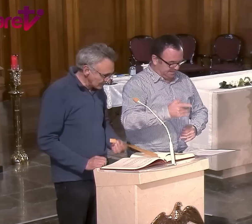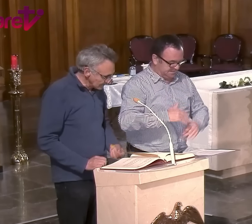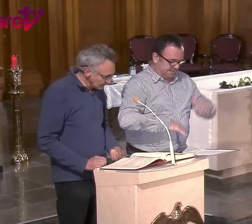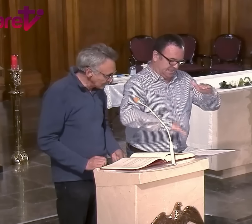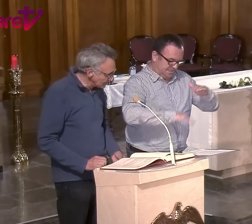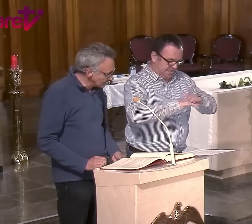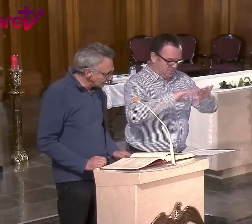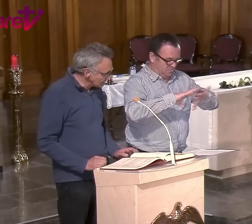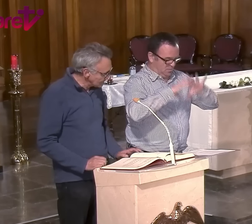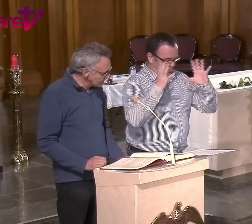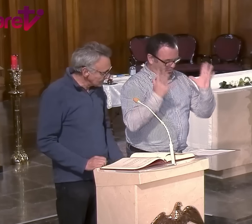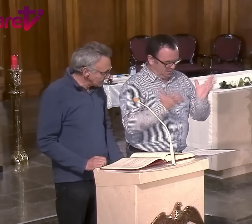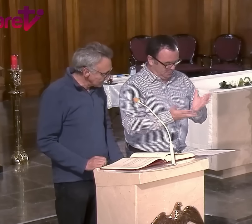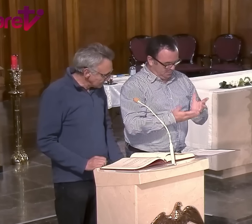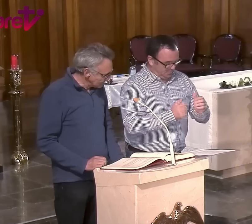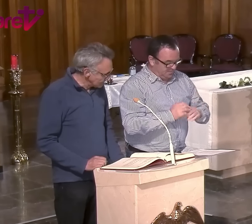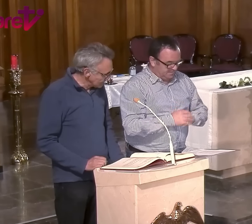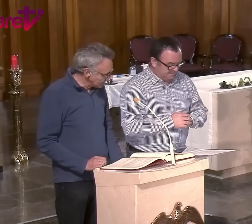tierra.